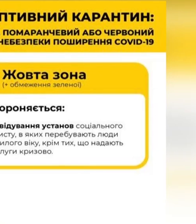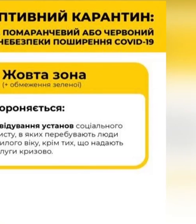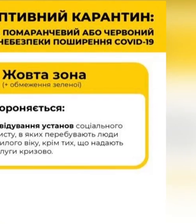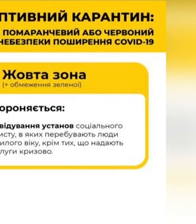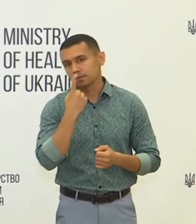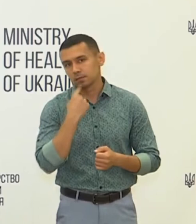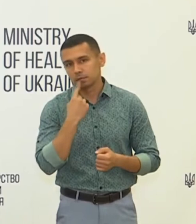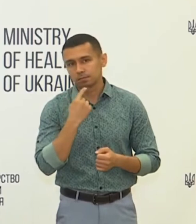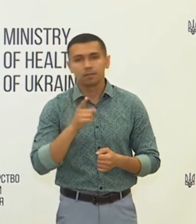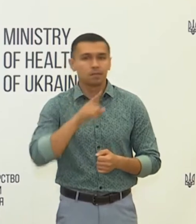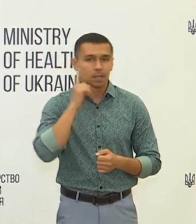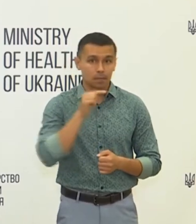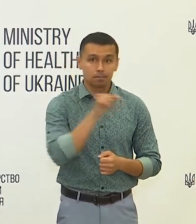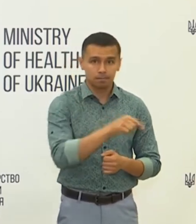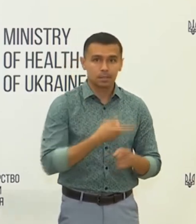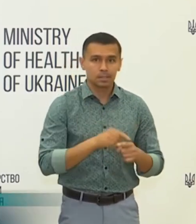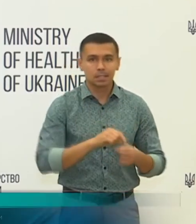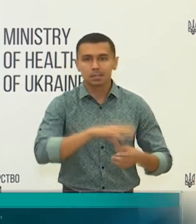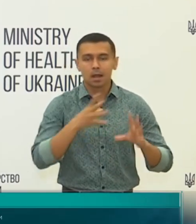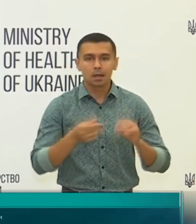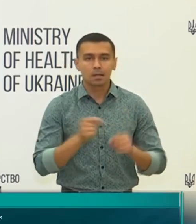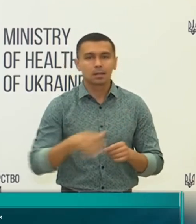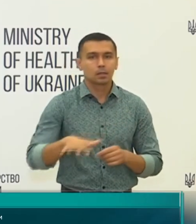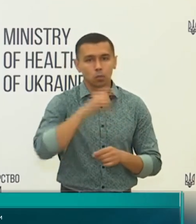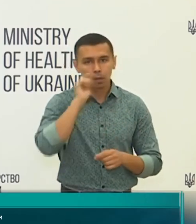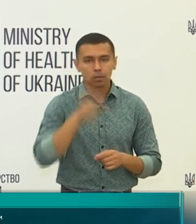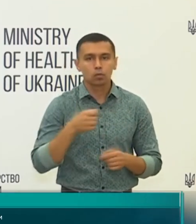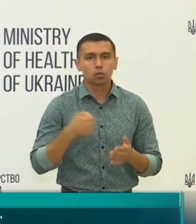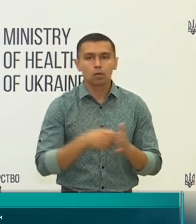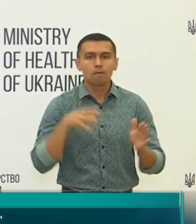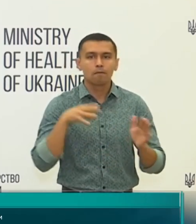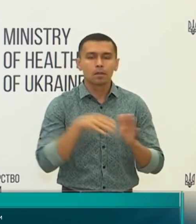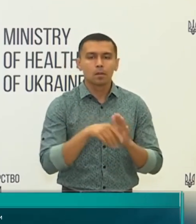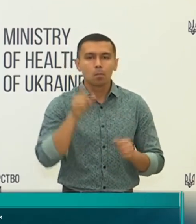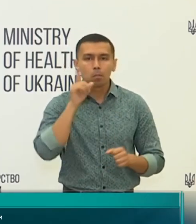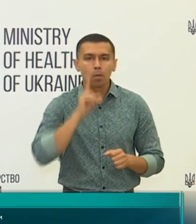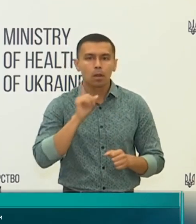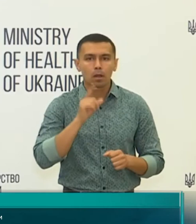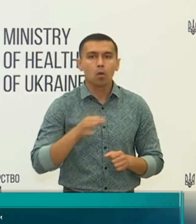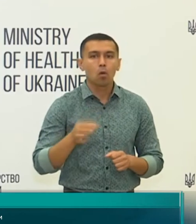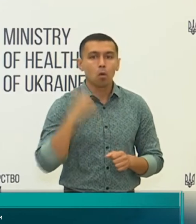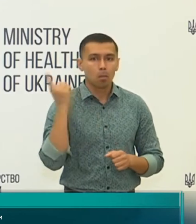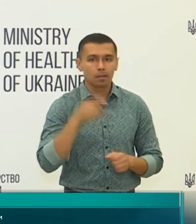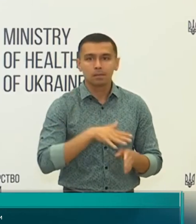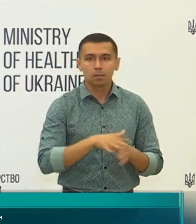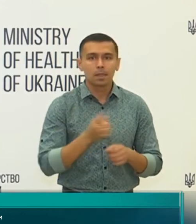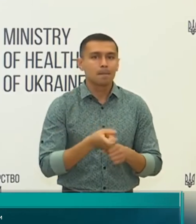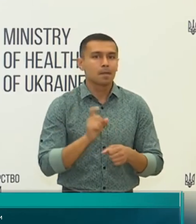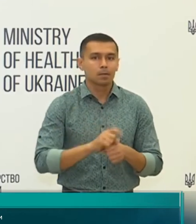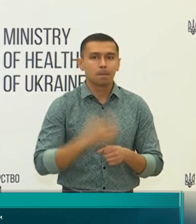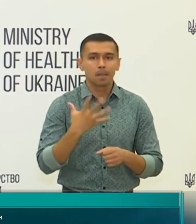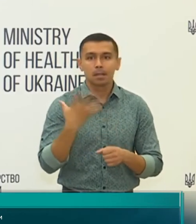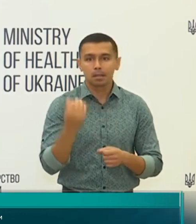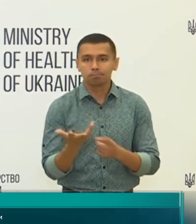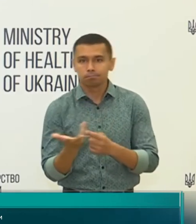найм'якші обмеження. У зеленому це загальне для території України доведення до того, поки область в цілому не перевищує 5